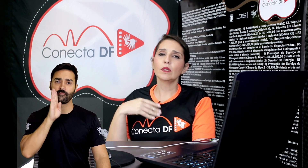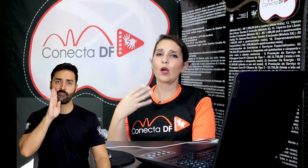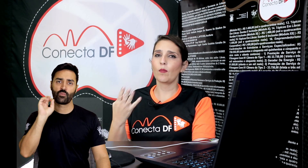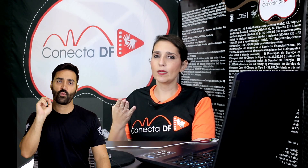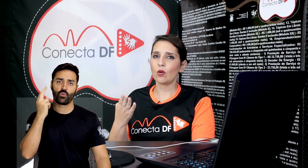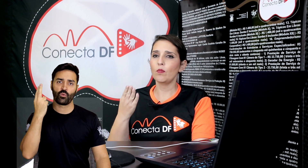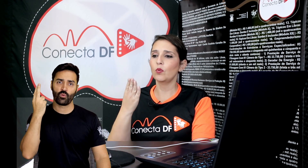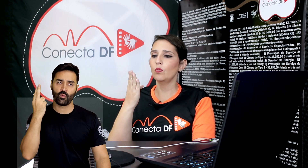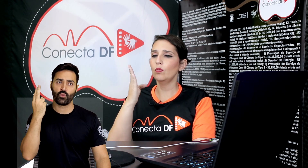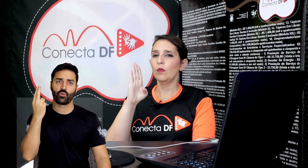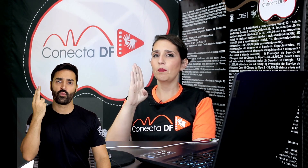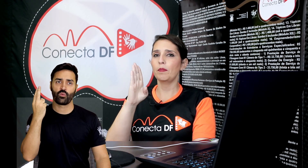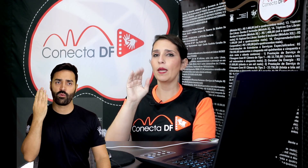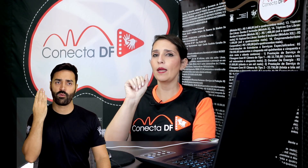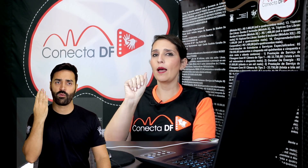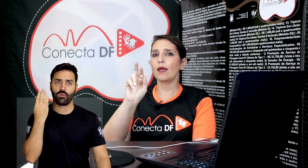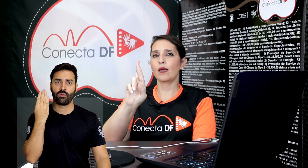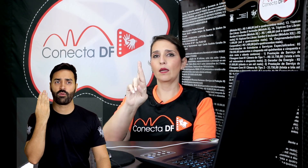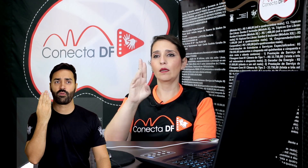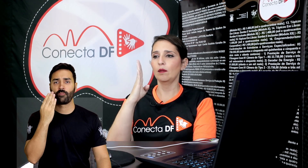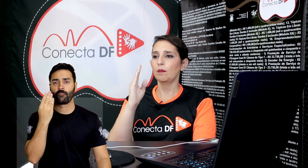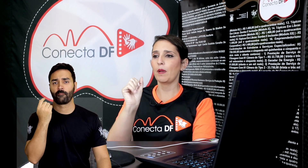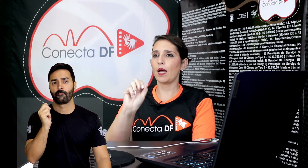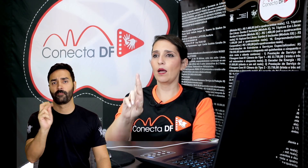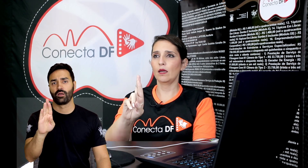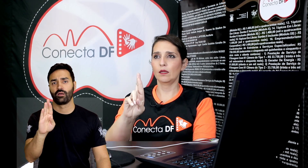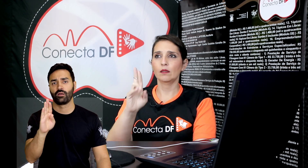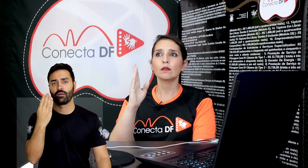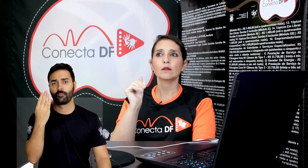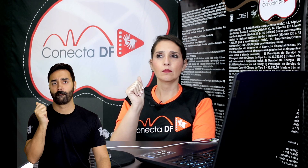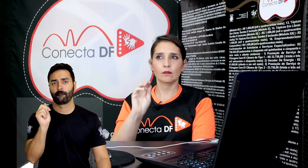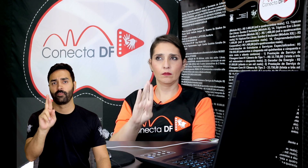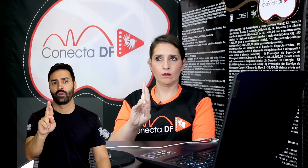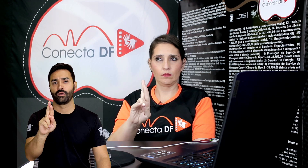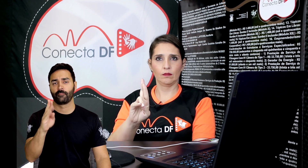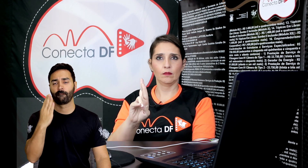Ou, que é o mais comum, B-A-R, bar.